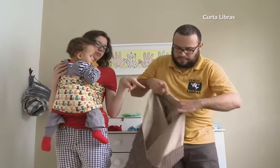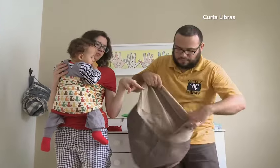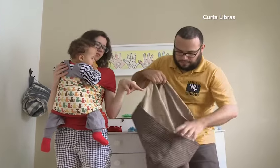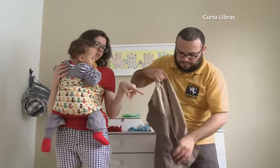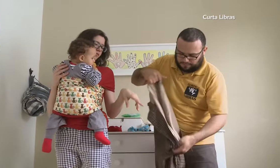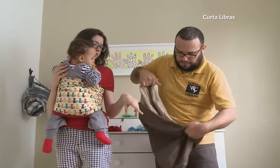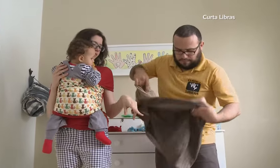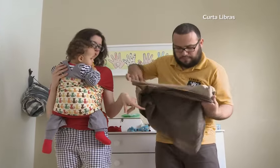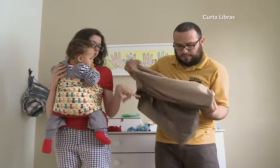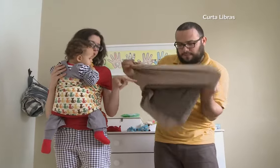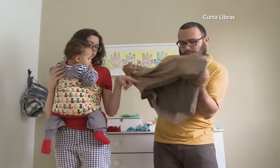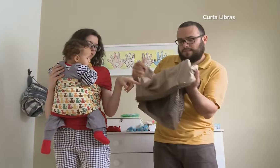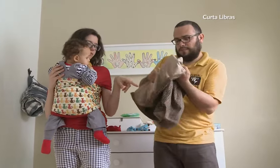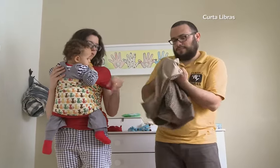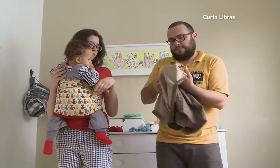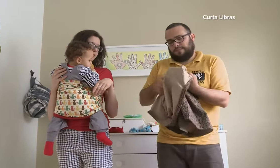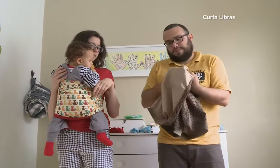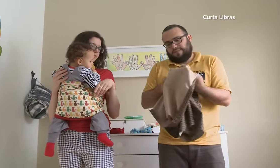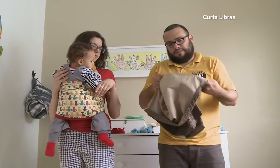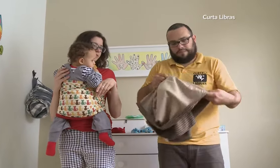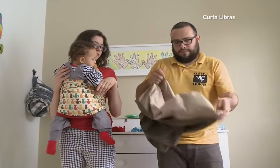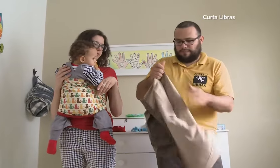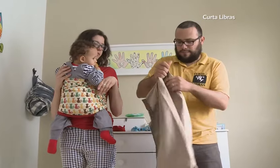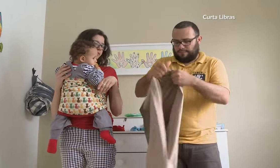Pode ser assim ou assim.